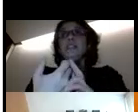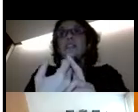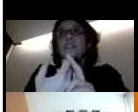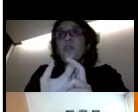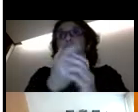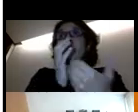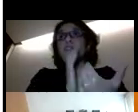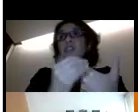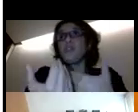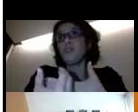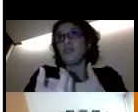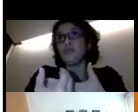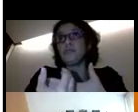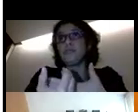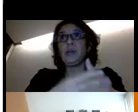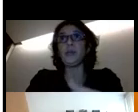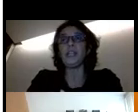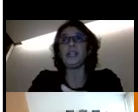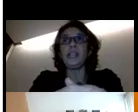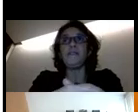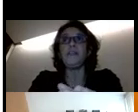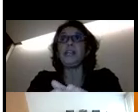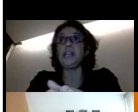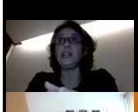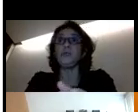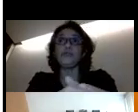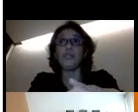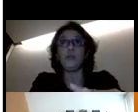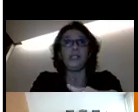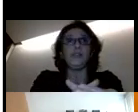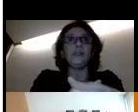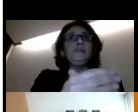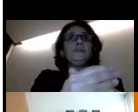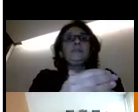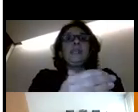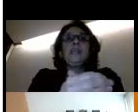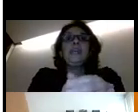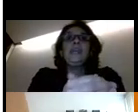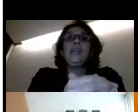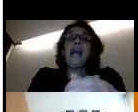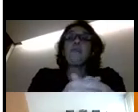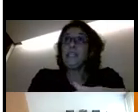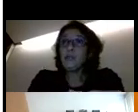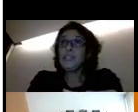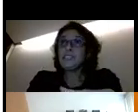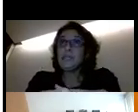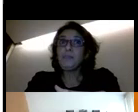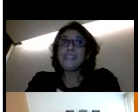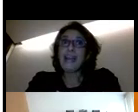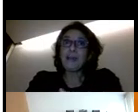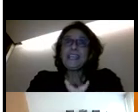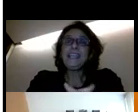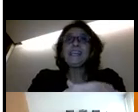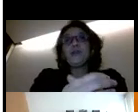distinción entre un movimiento y otro para poder ver el recurso lingüístico, ¿no? Aprendimos de esa